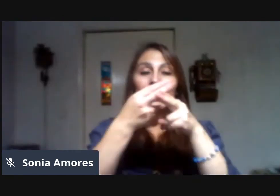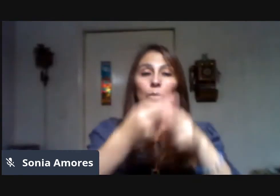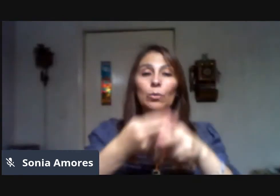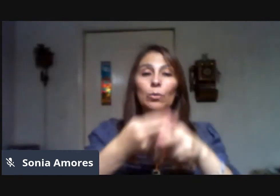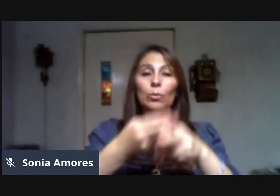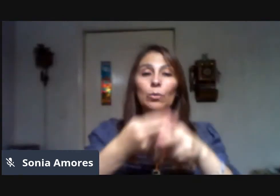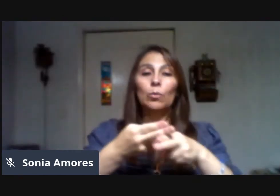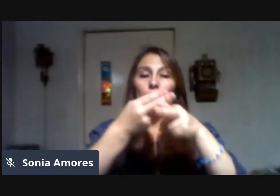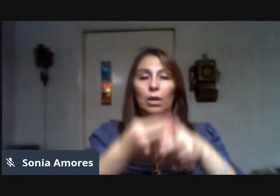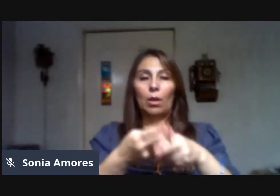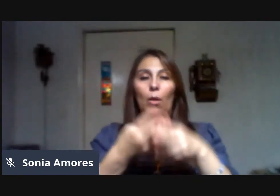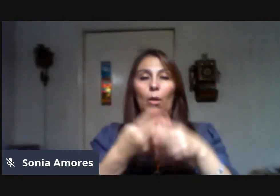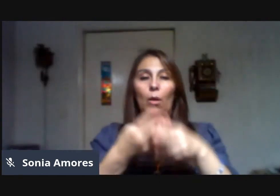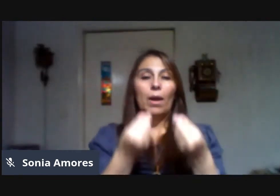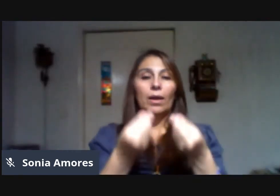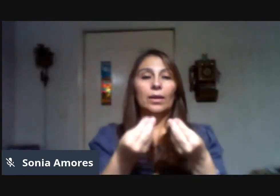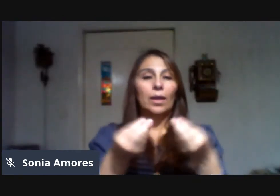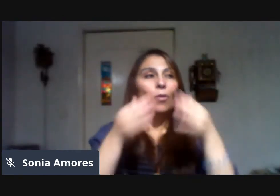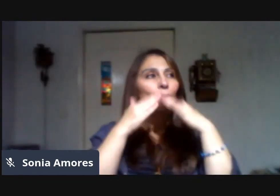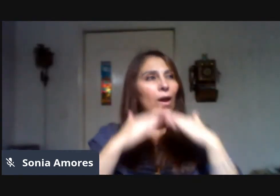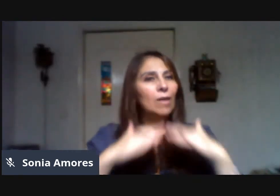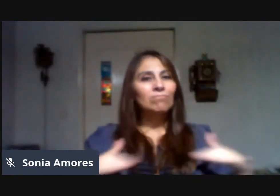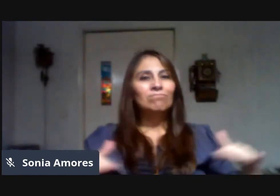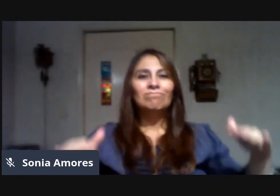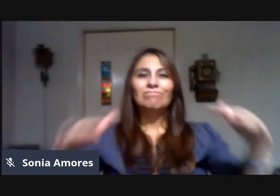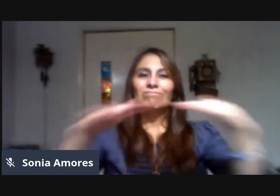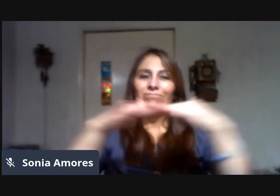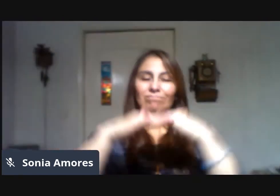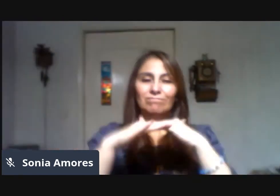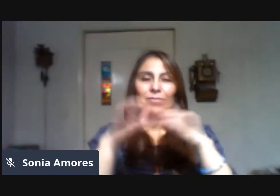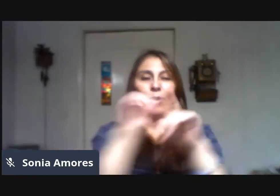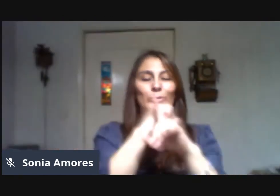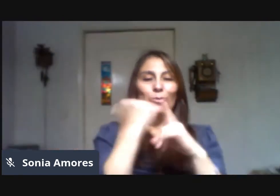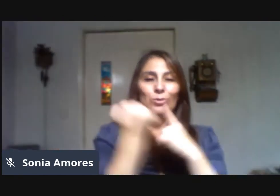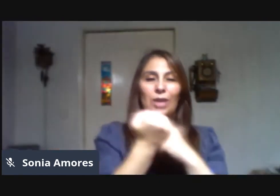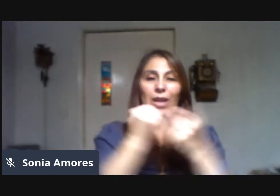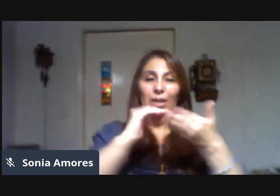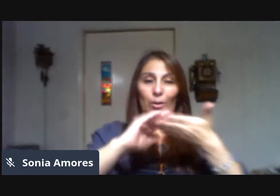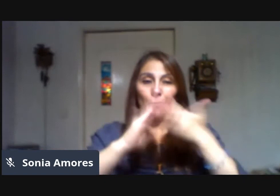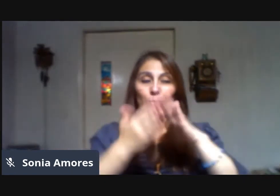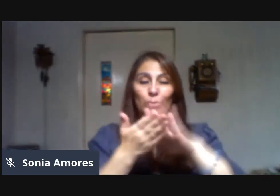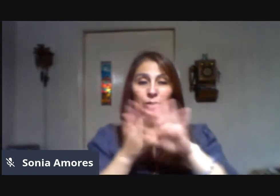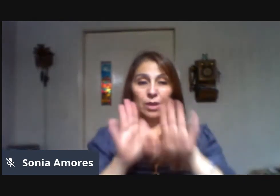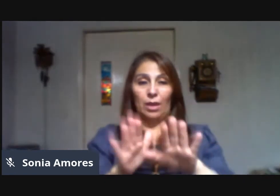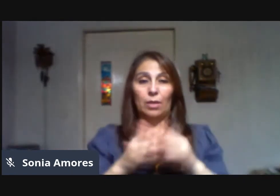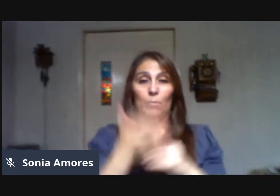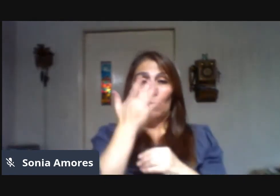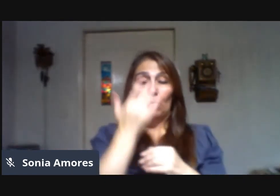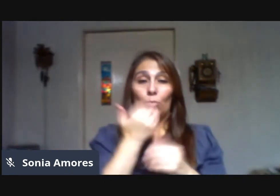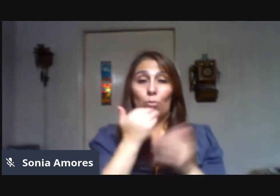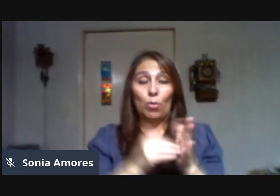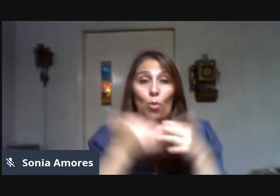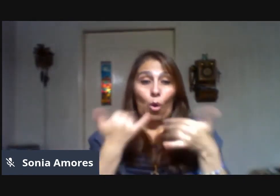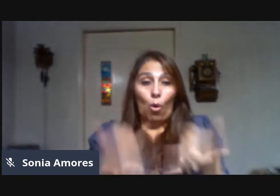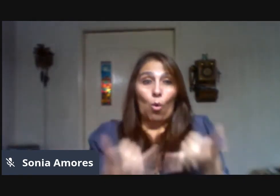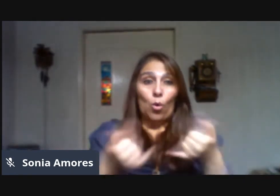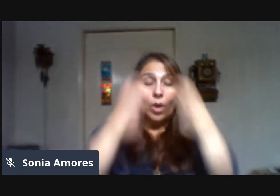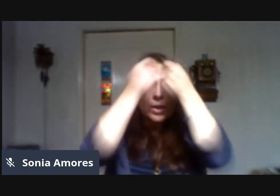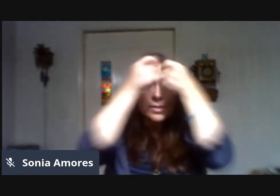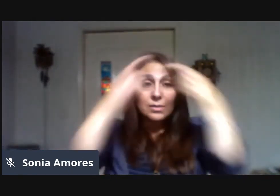social y comunal. Porque definitivamente en este estado, hoy en este estado, y le agradezco